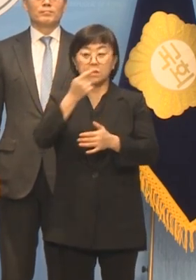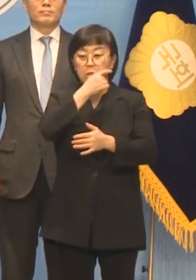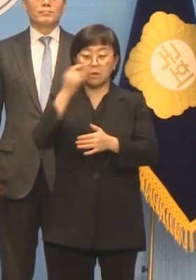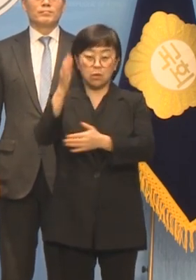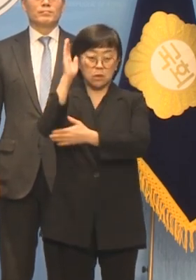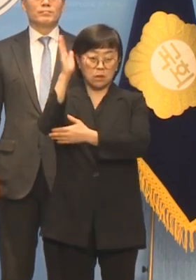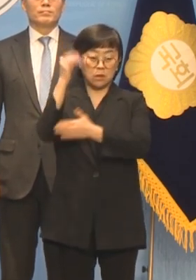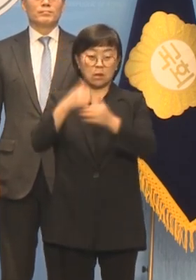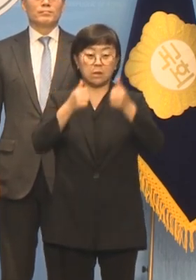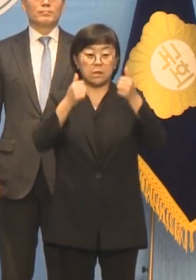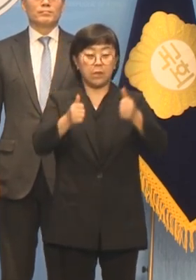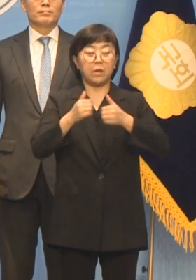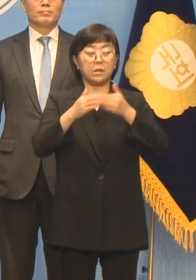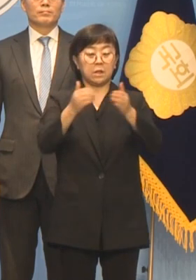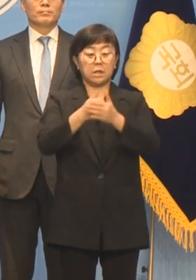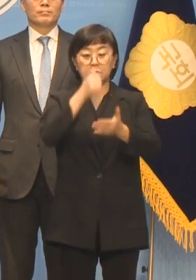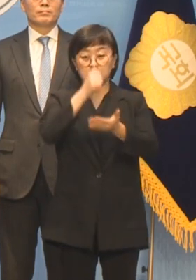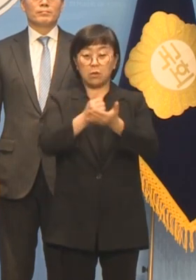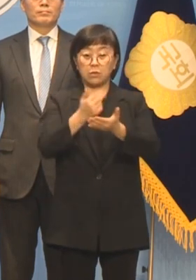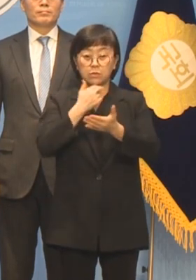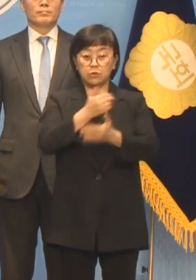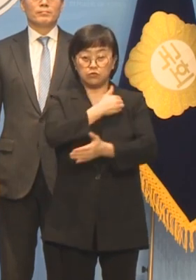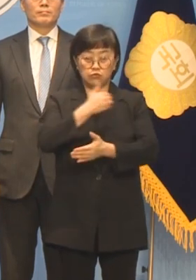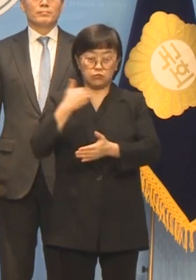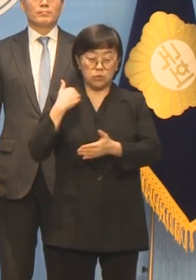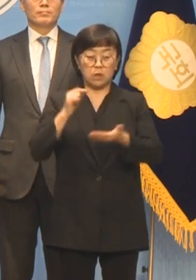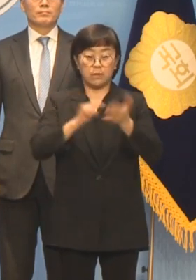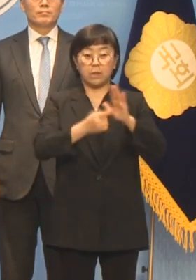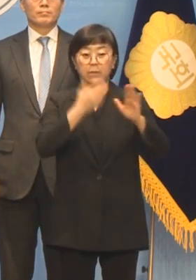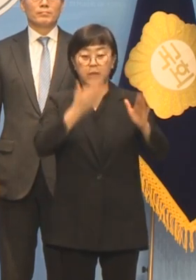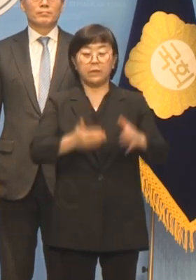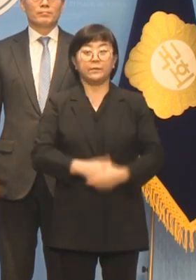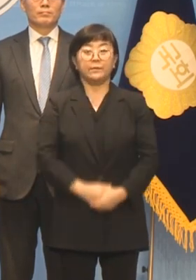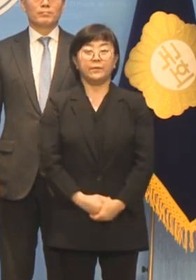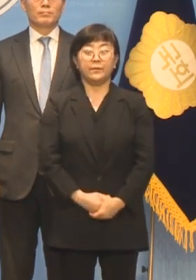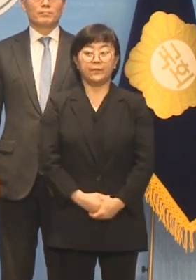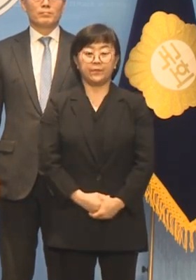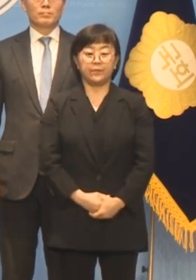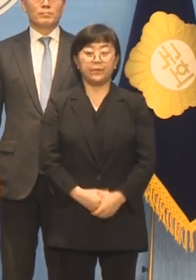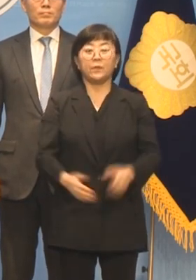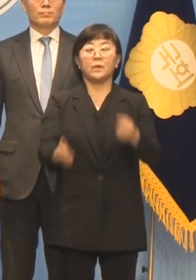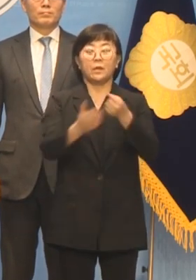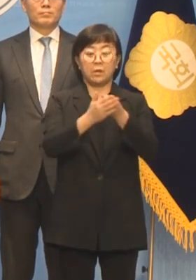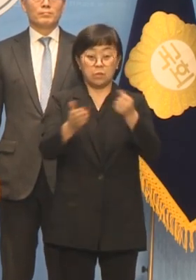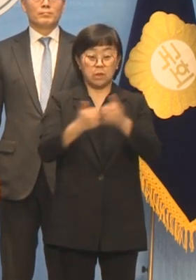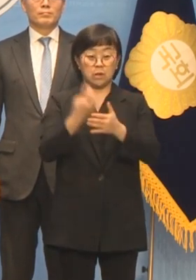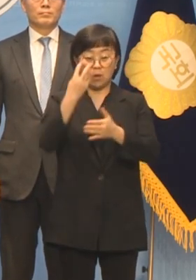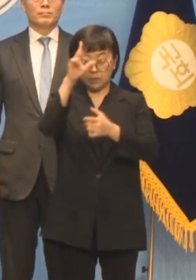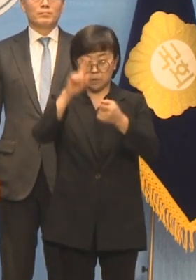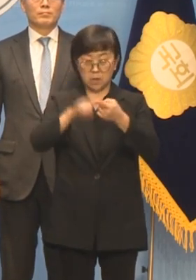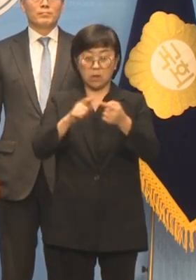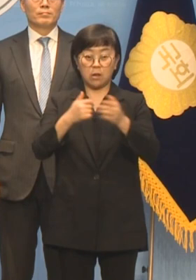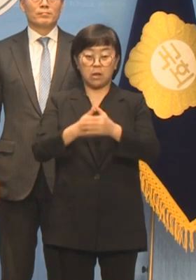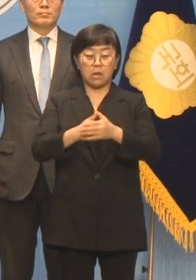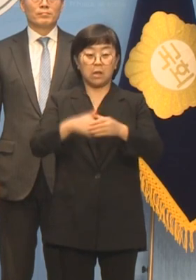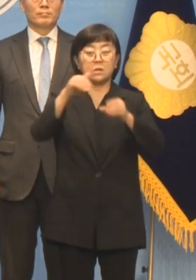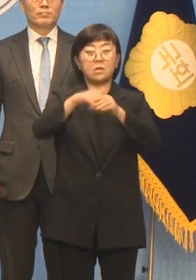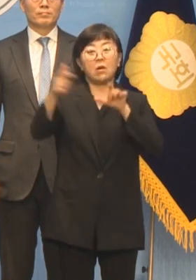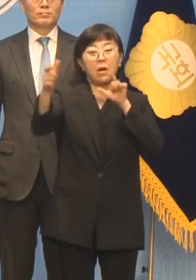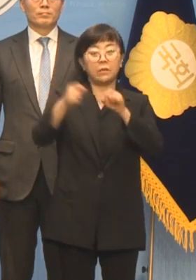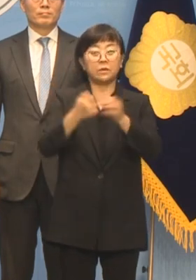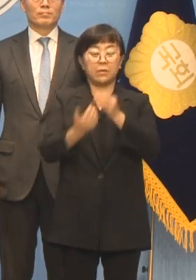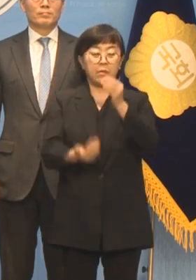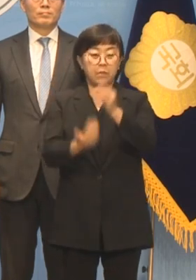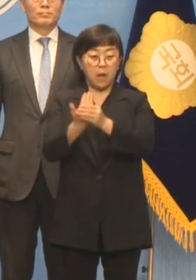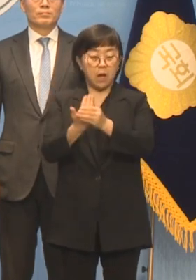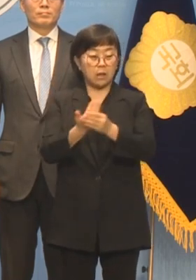재판 과정에서 그들의 무고함은 충분히 판명될 것이다. 그러므로 검찰은 총선을 앞두고 벌이는